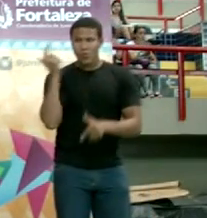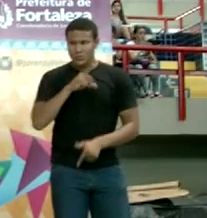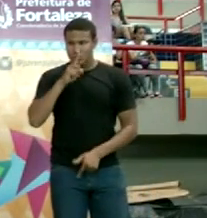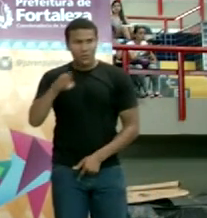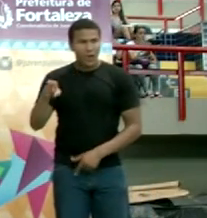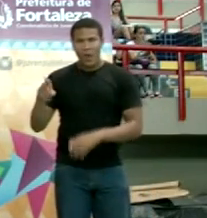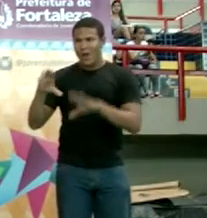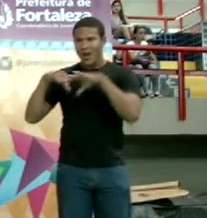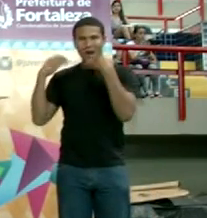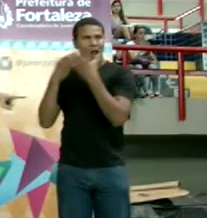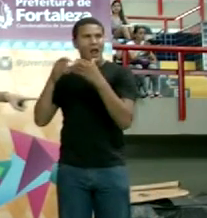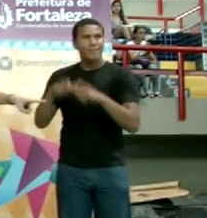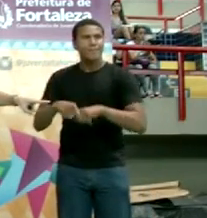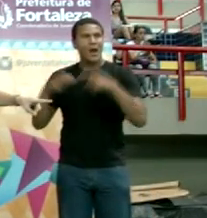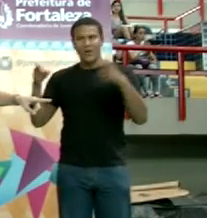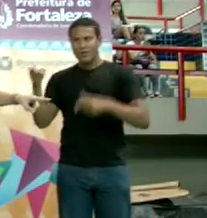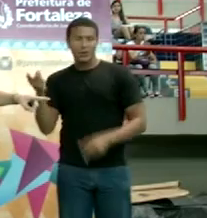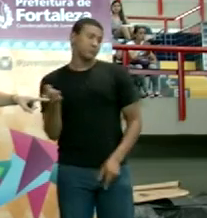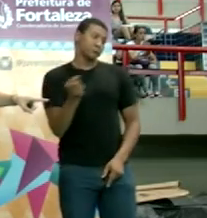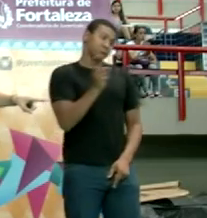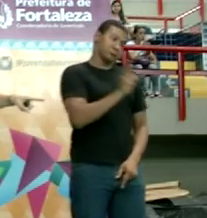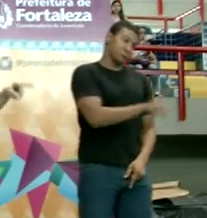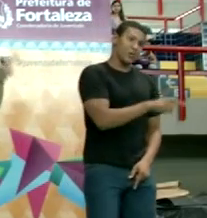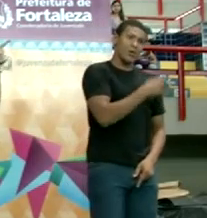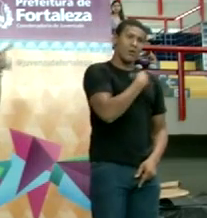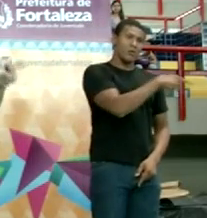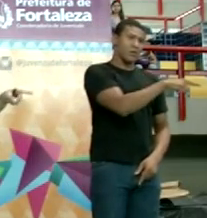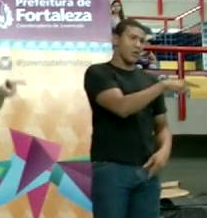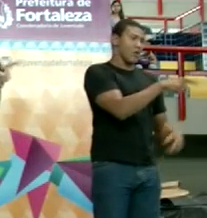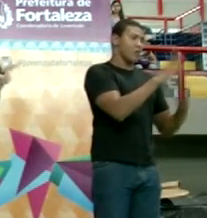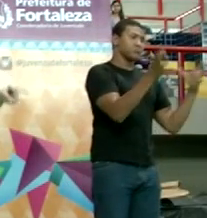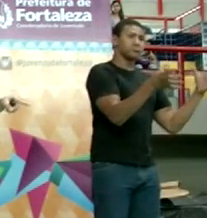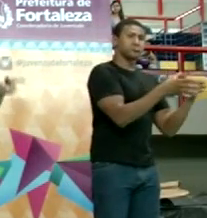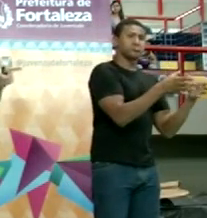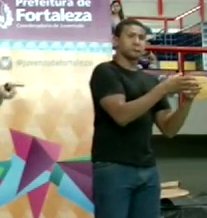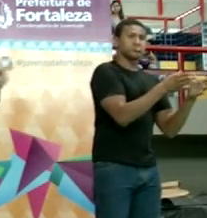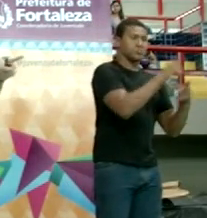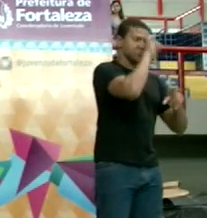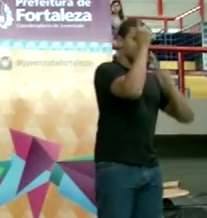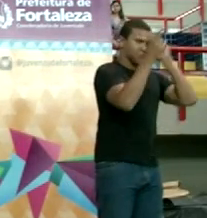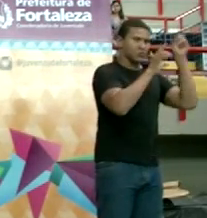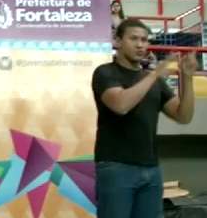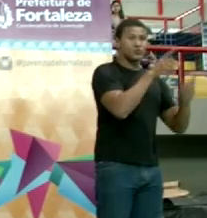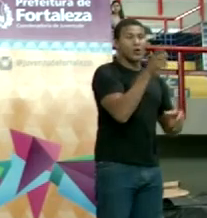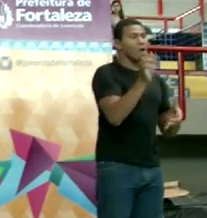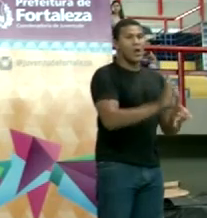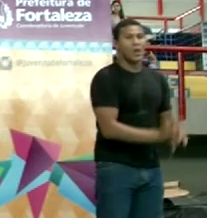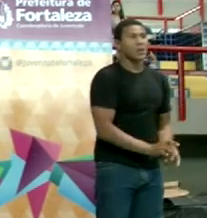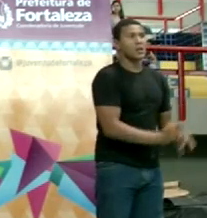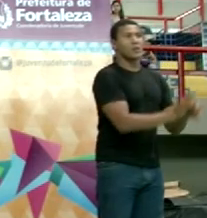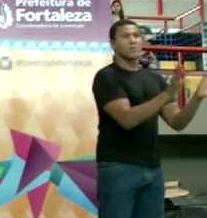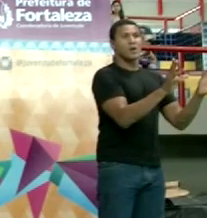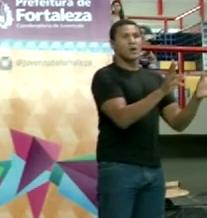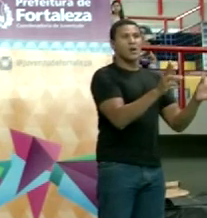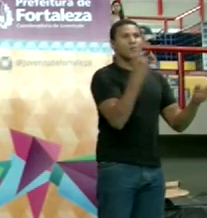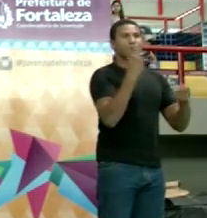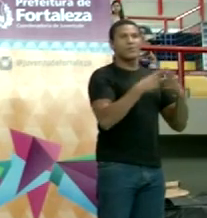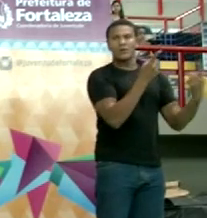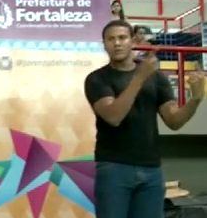na Câmara, eu digo para o Andrade formar um ministério só com o pessoal do Partido Liberal. Eu vou